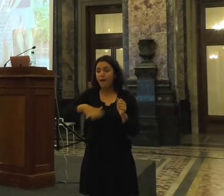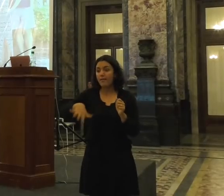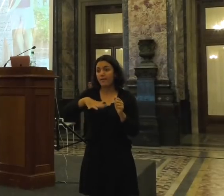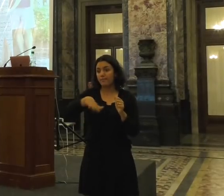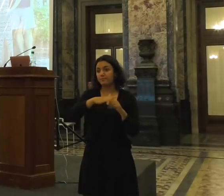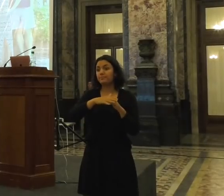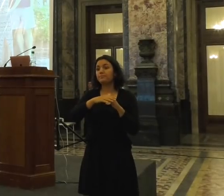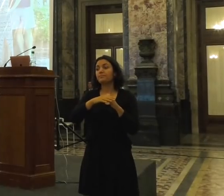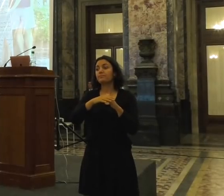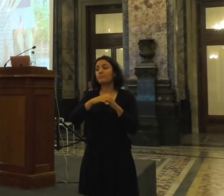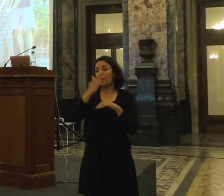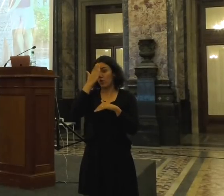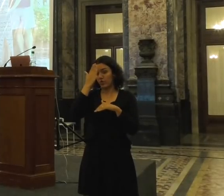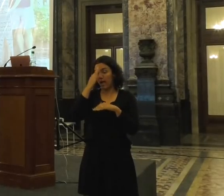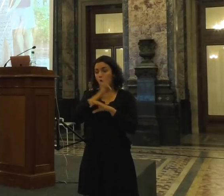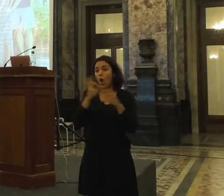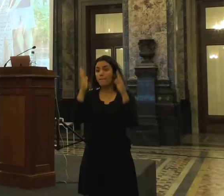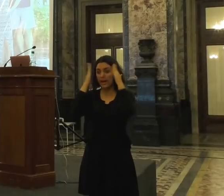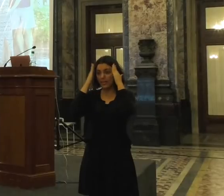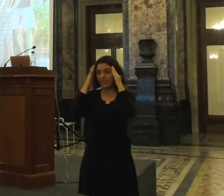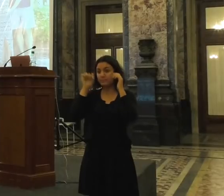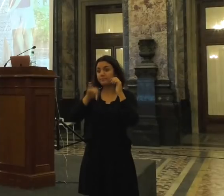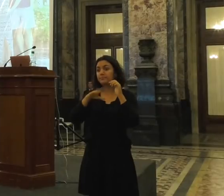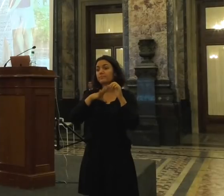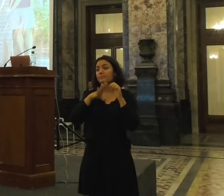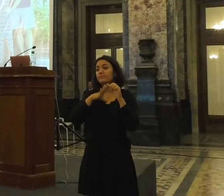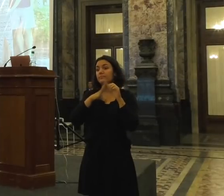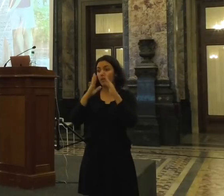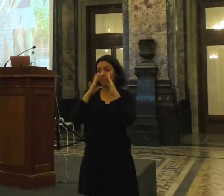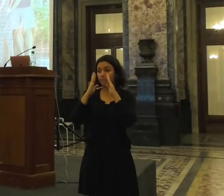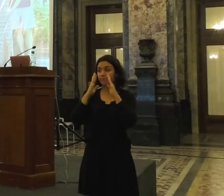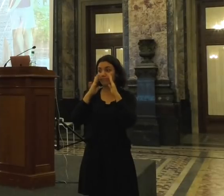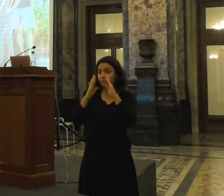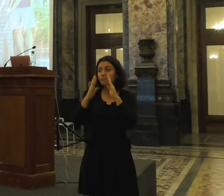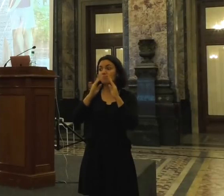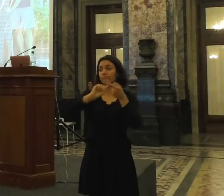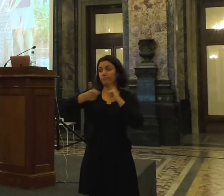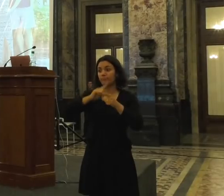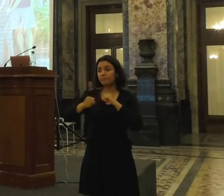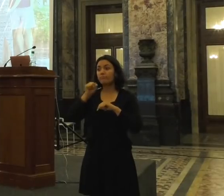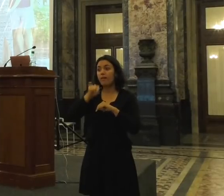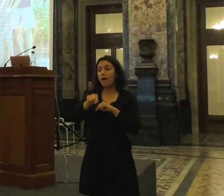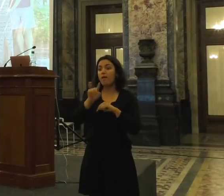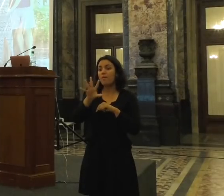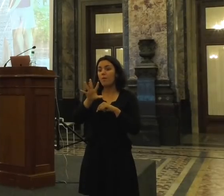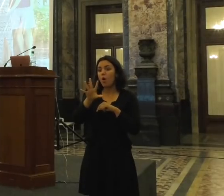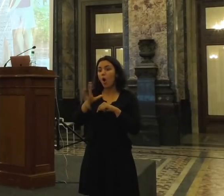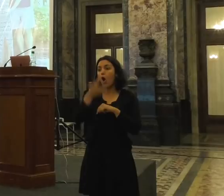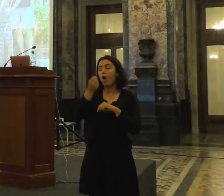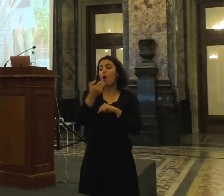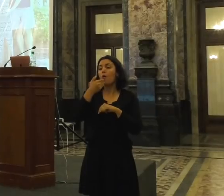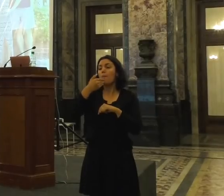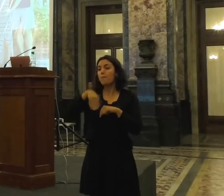parietales, por ejemplo, o frontales, donde sabemos que interactúan con la atención, se codifique también mejor la información y que